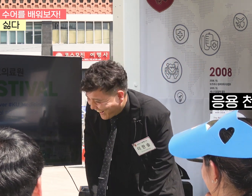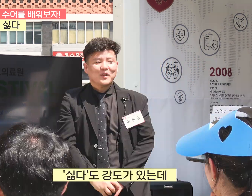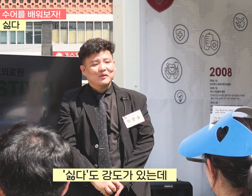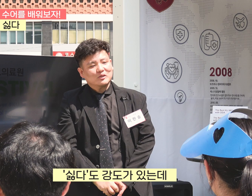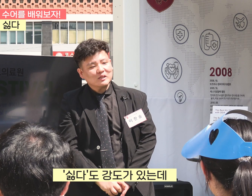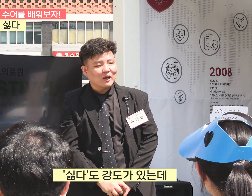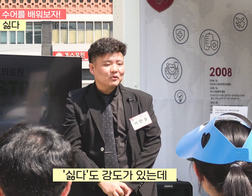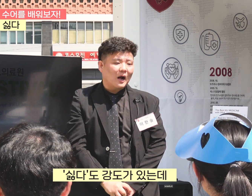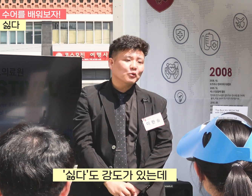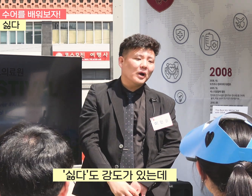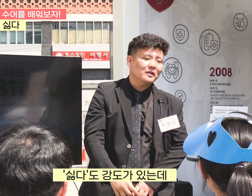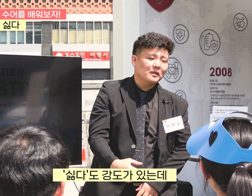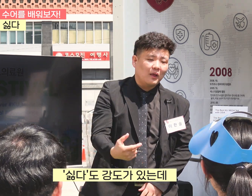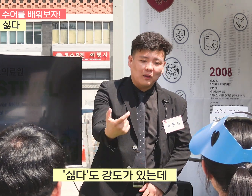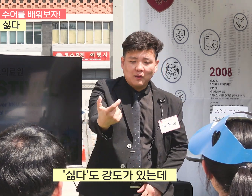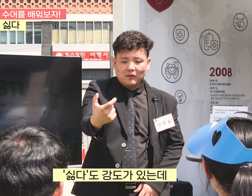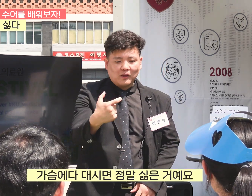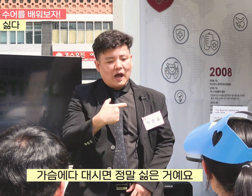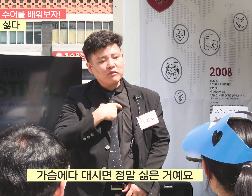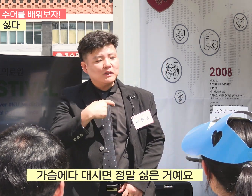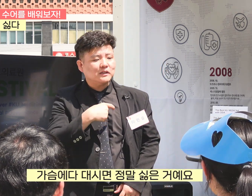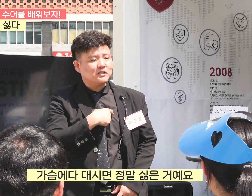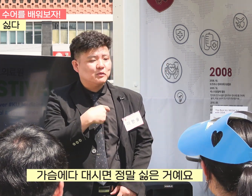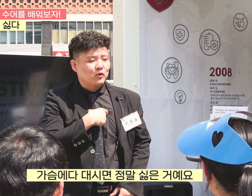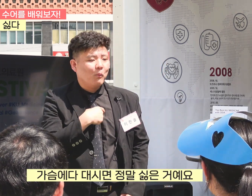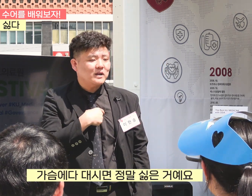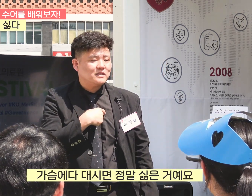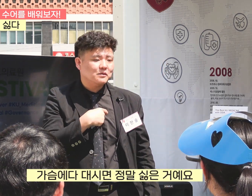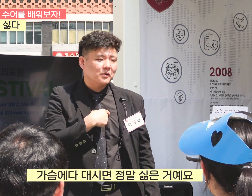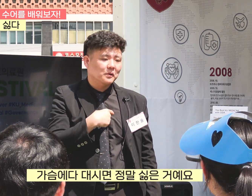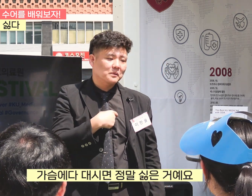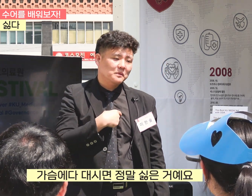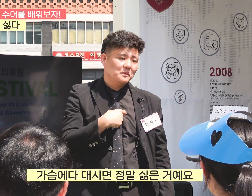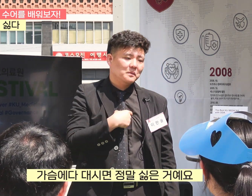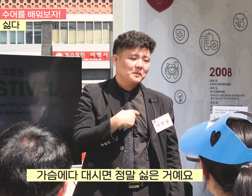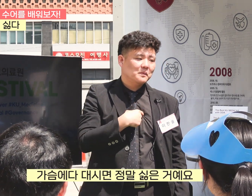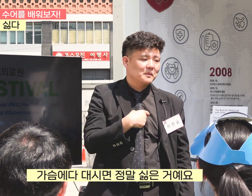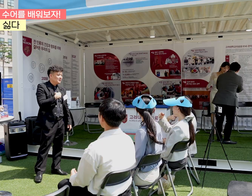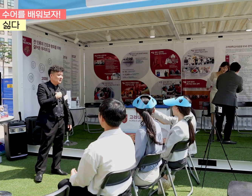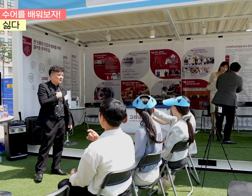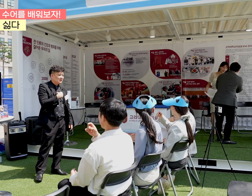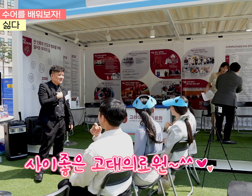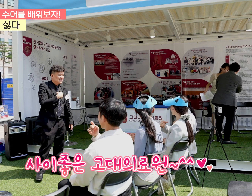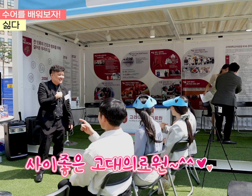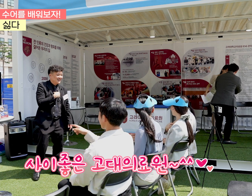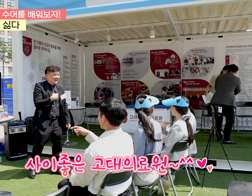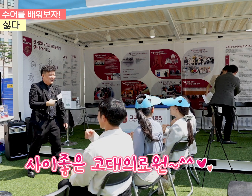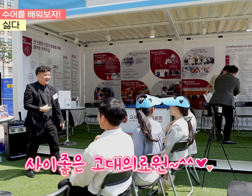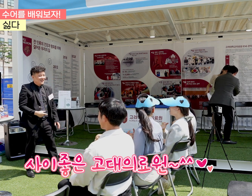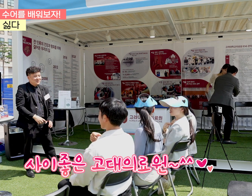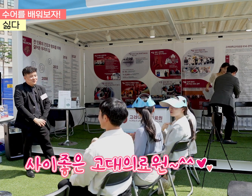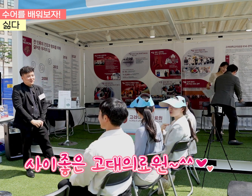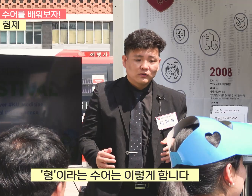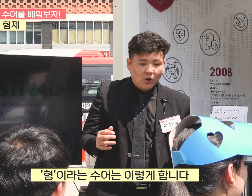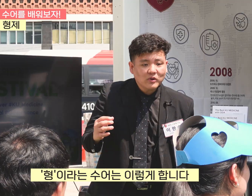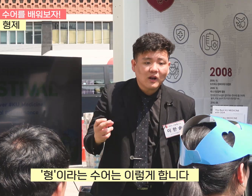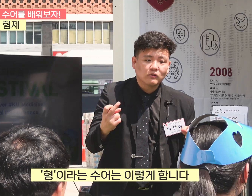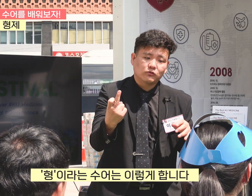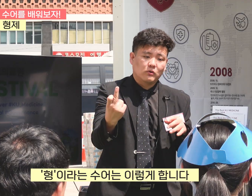그 싫다도 강도가 있는데 가슴에다 대시면 정말 싫은 거예요. 나 너무 싫어. 형이라는 수호를